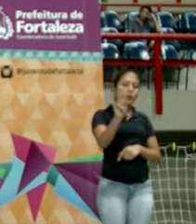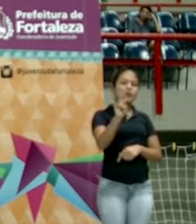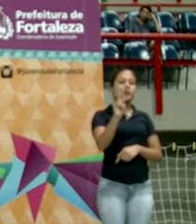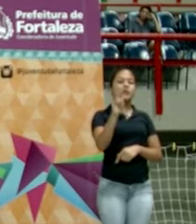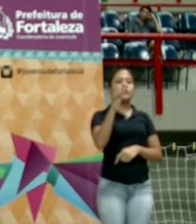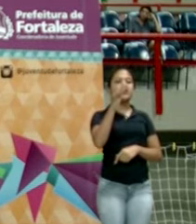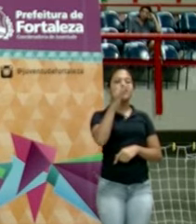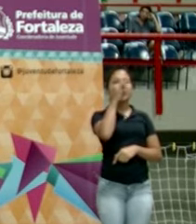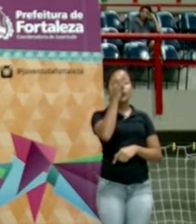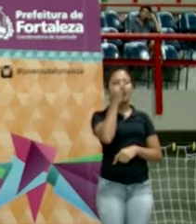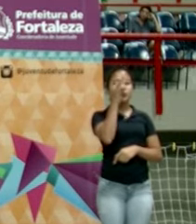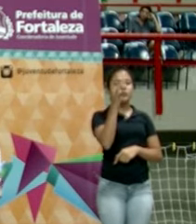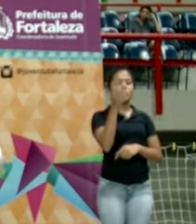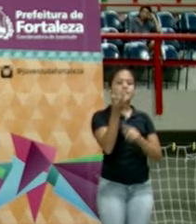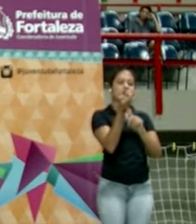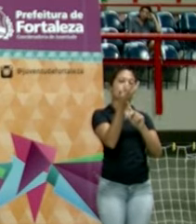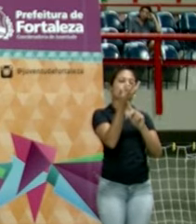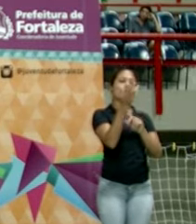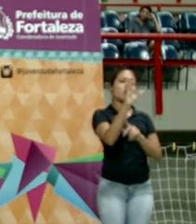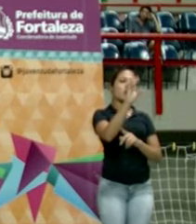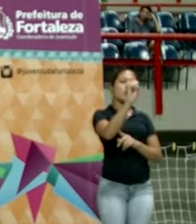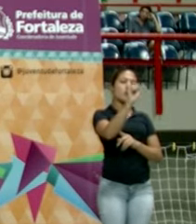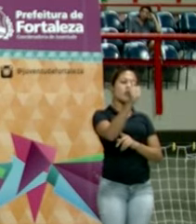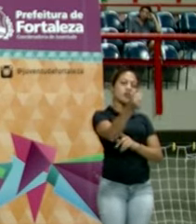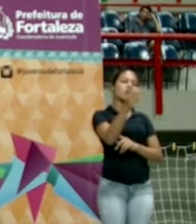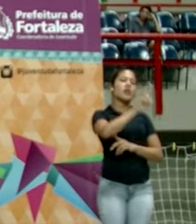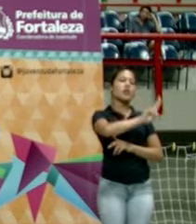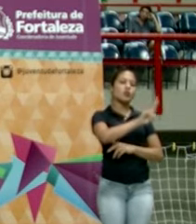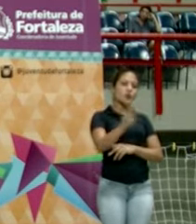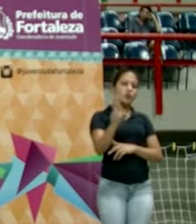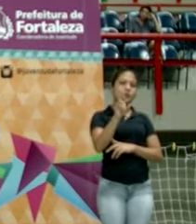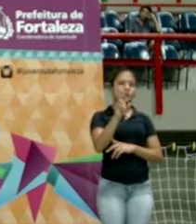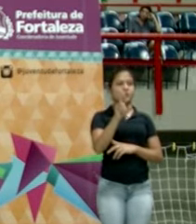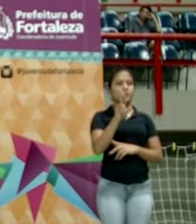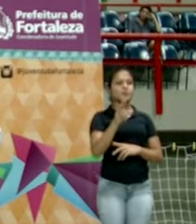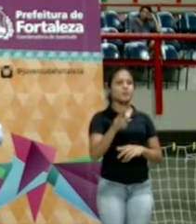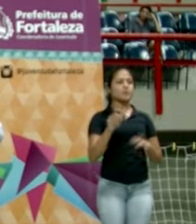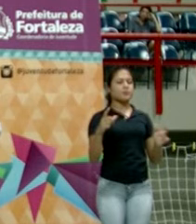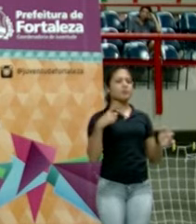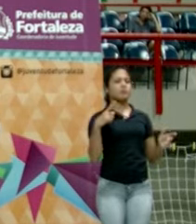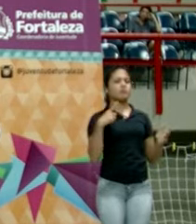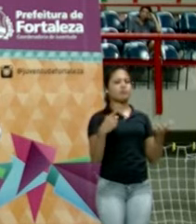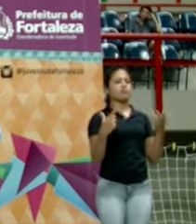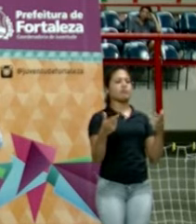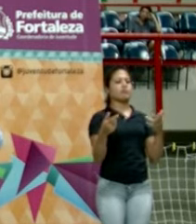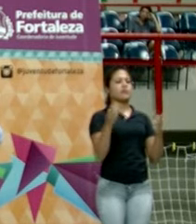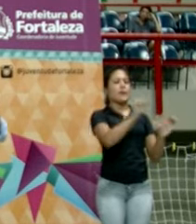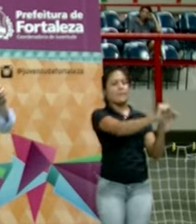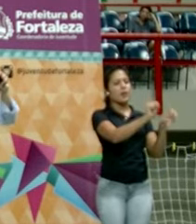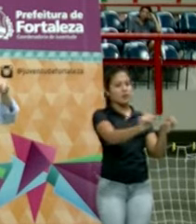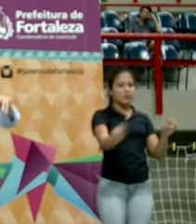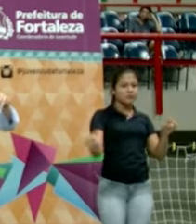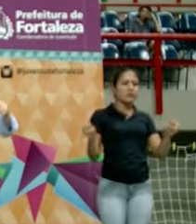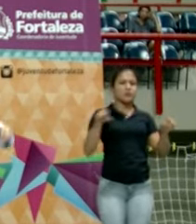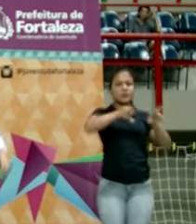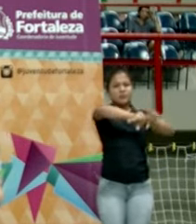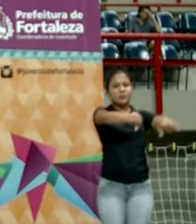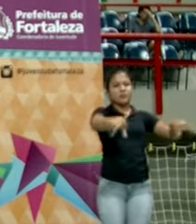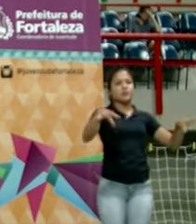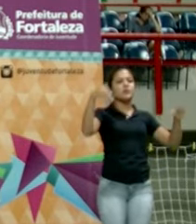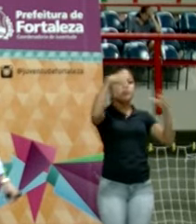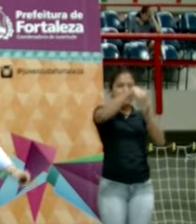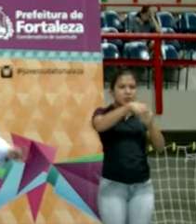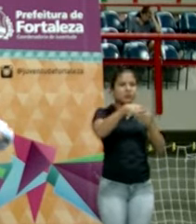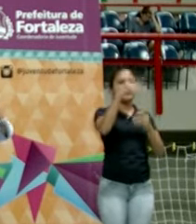Sean Connery, né? E esse filme, O Nome da Rosa, ele fala sobre uma série de assassinatos que ocorre dentro de um